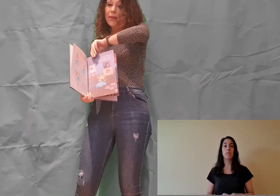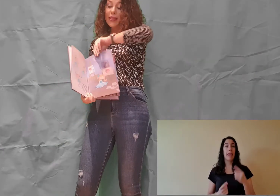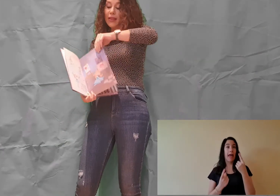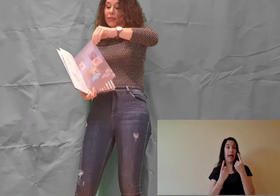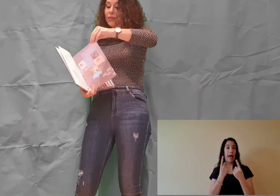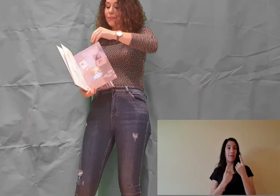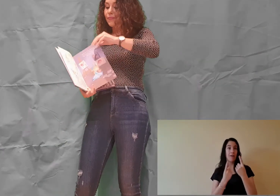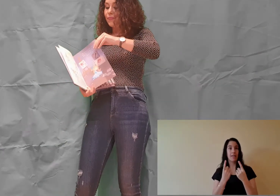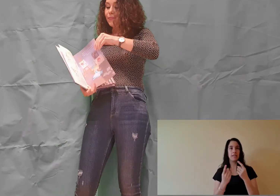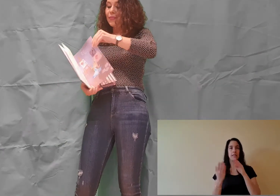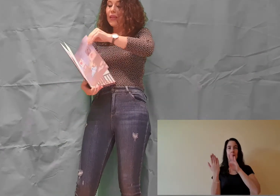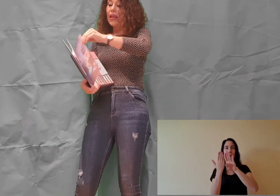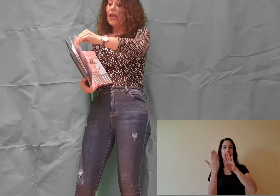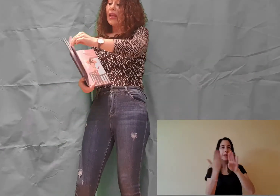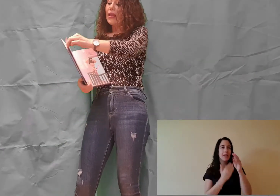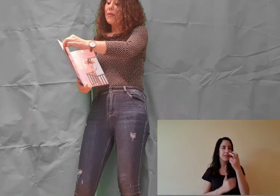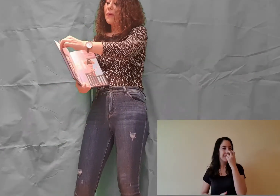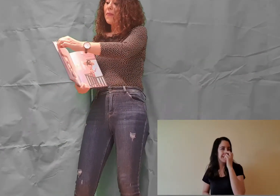A veces,